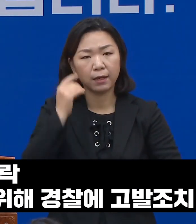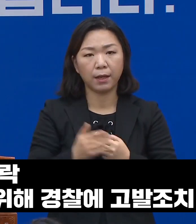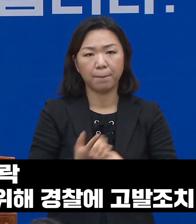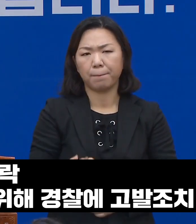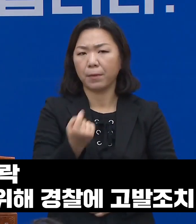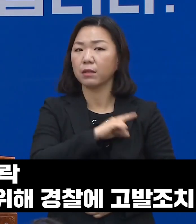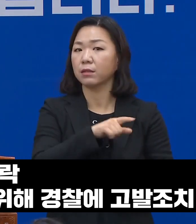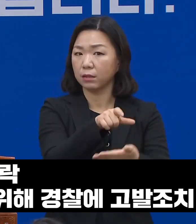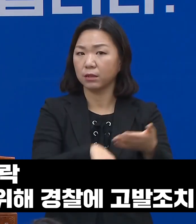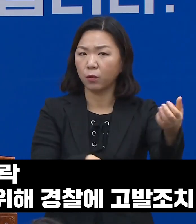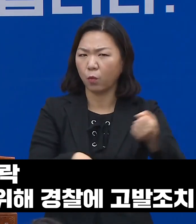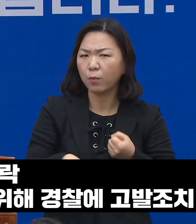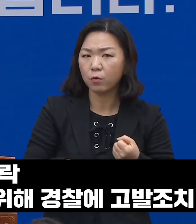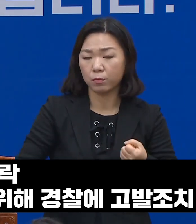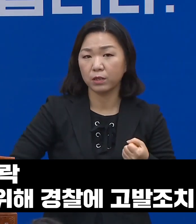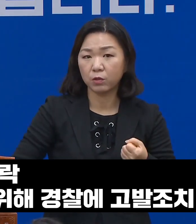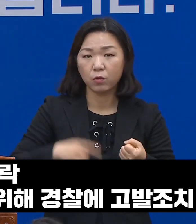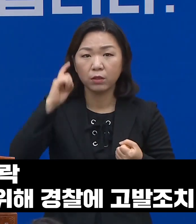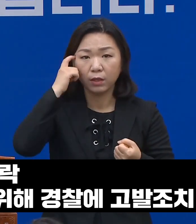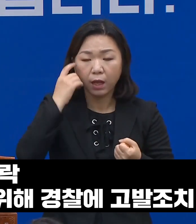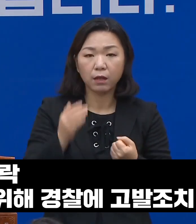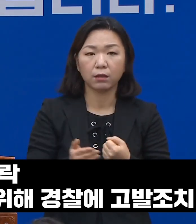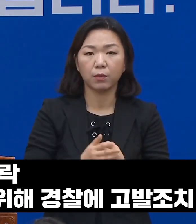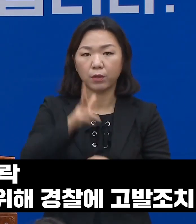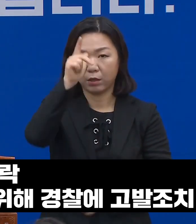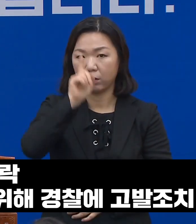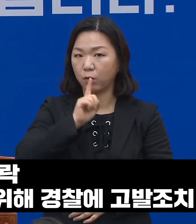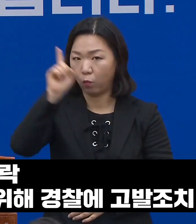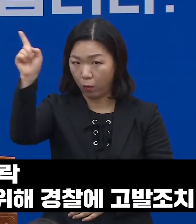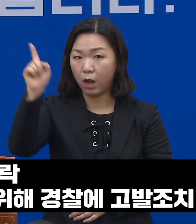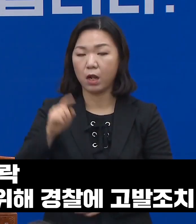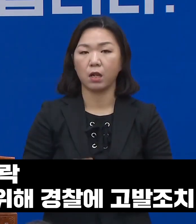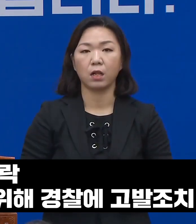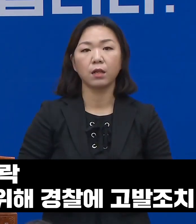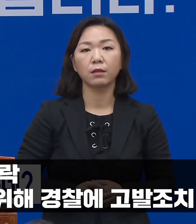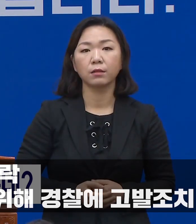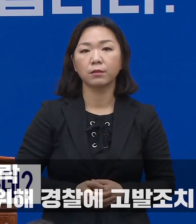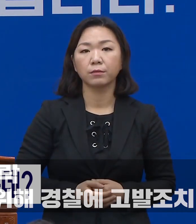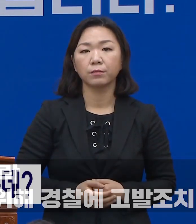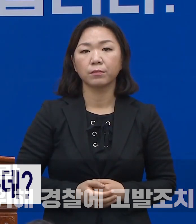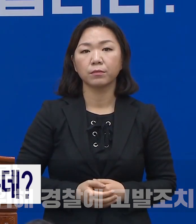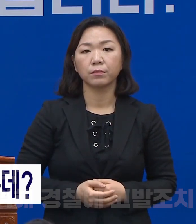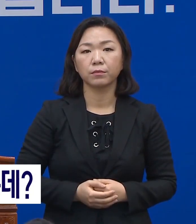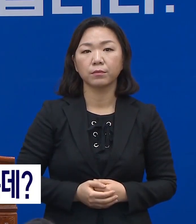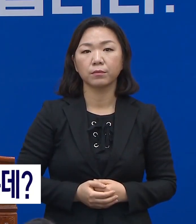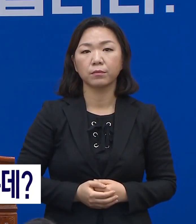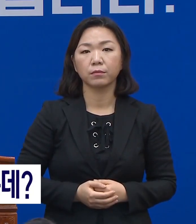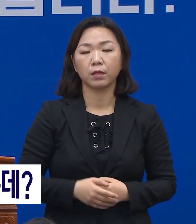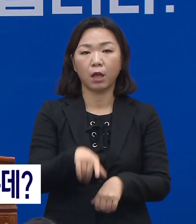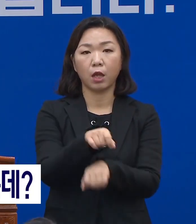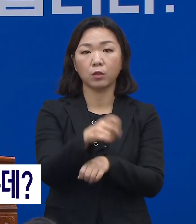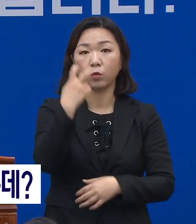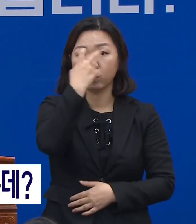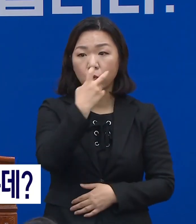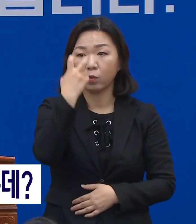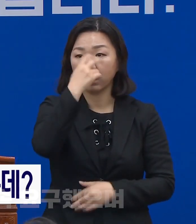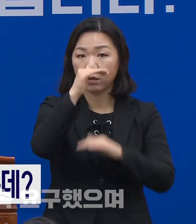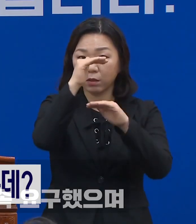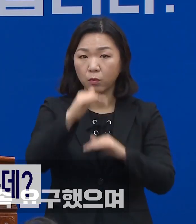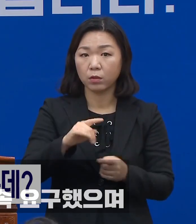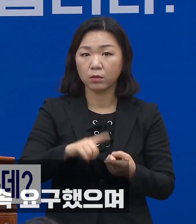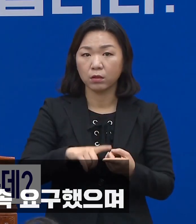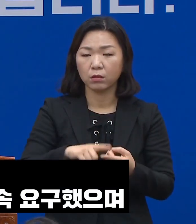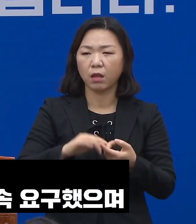명단을 확보하는 필요에 의해서 저희들은 경찰에 고발 조치를 했습니다. 그리고 행정조사